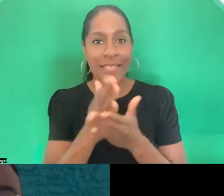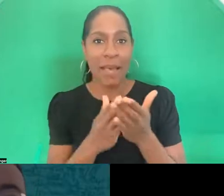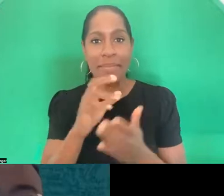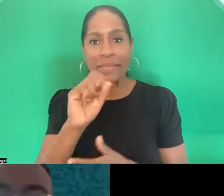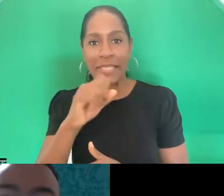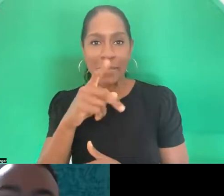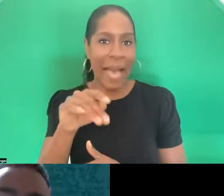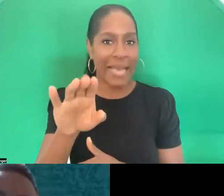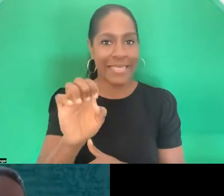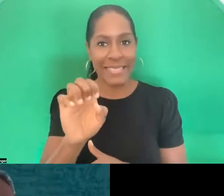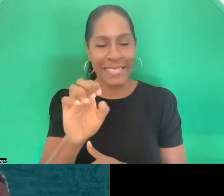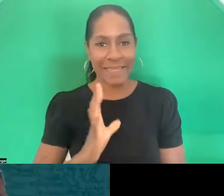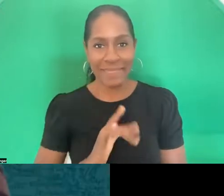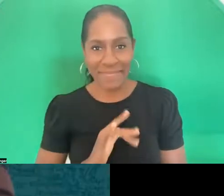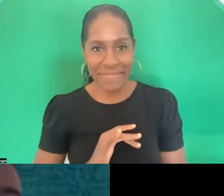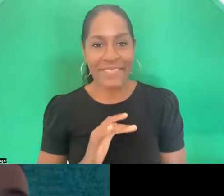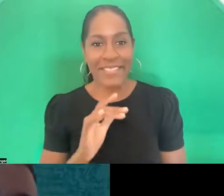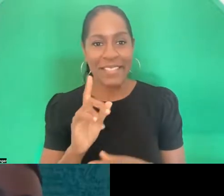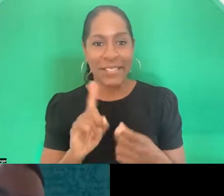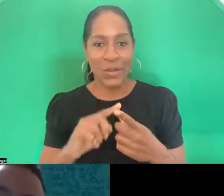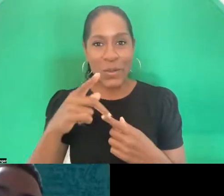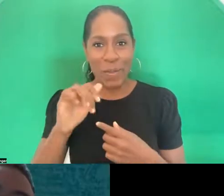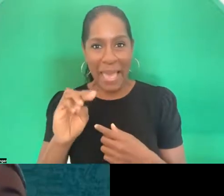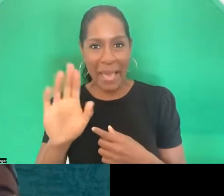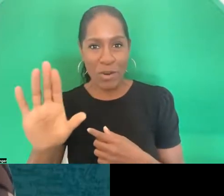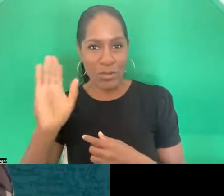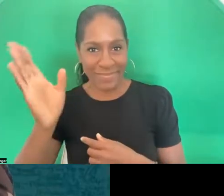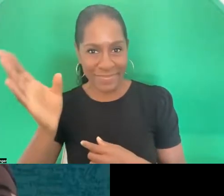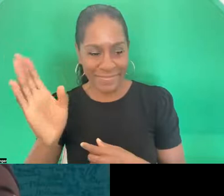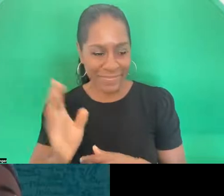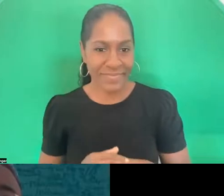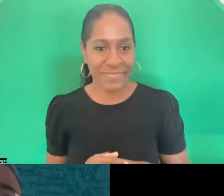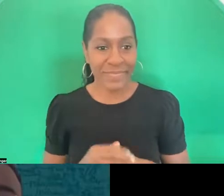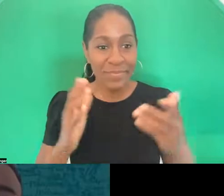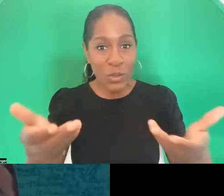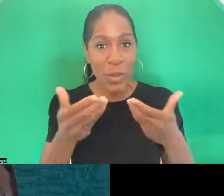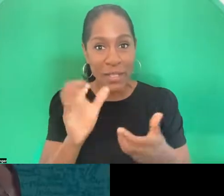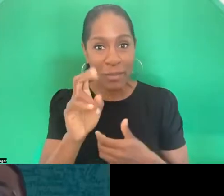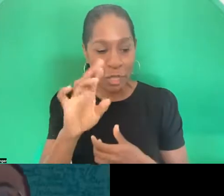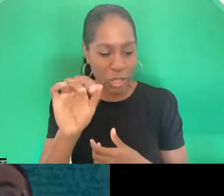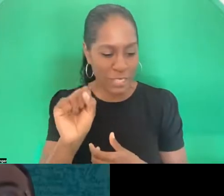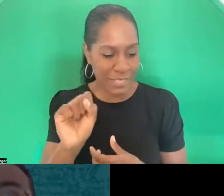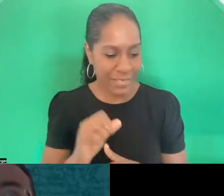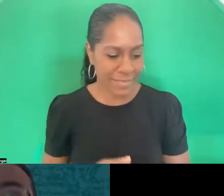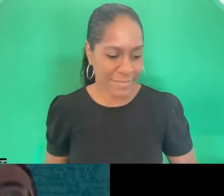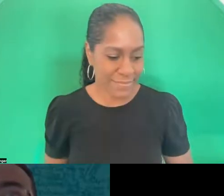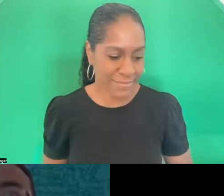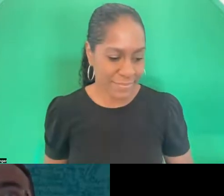un poquito de especias y picante a la presentación de